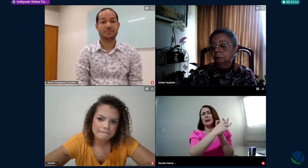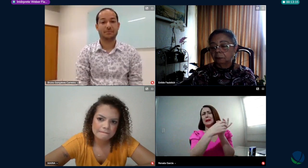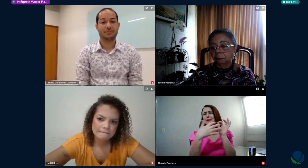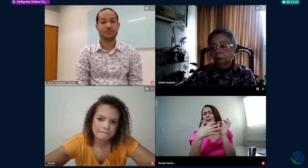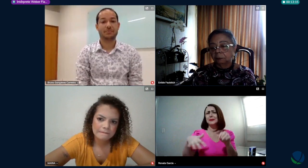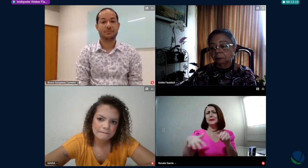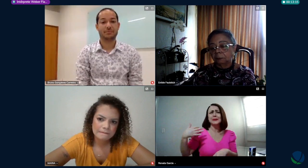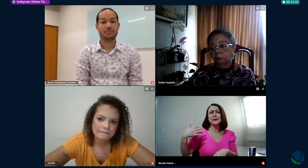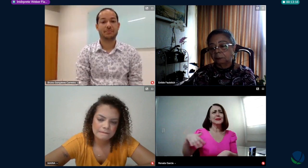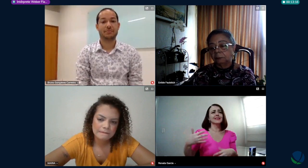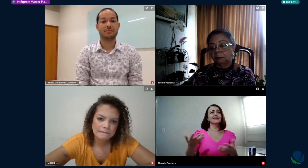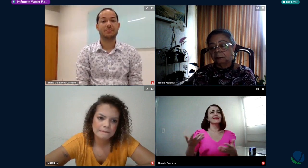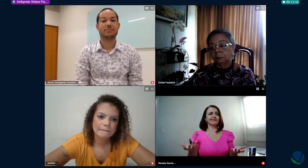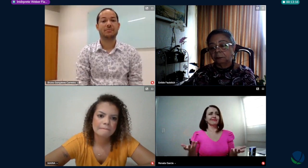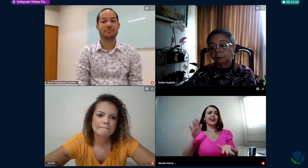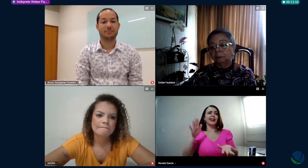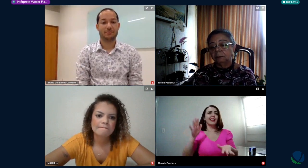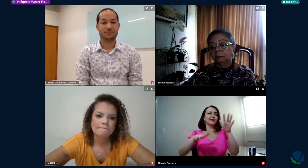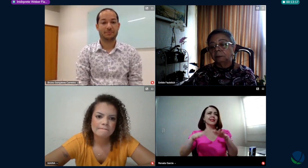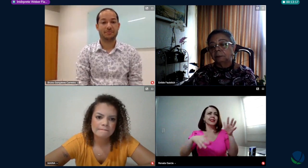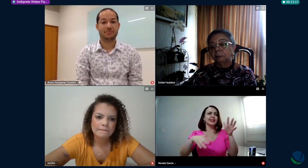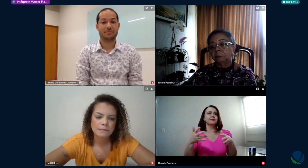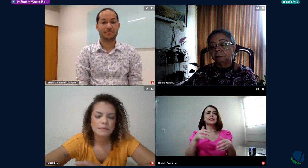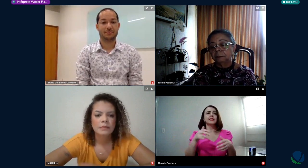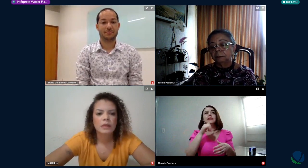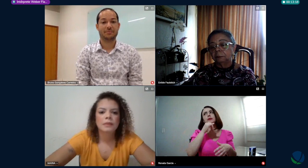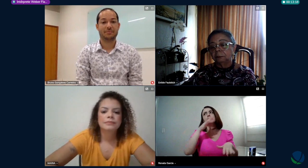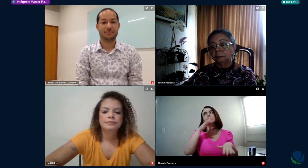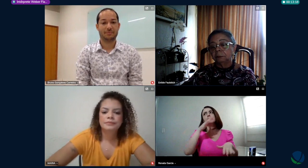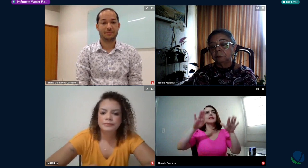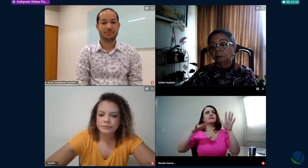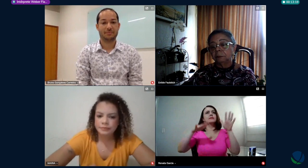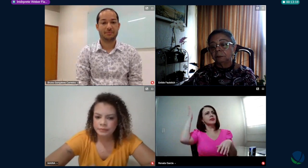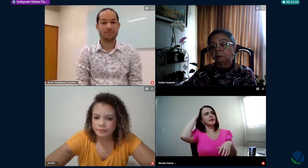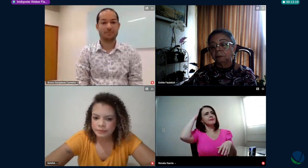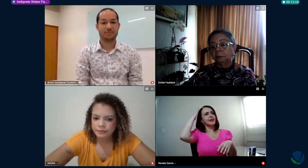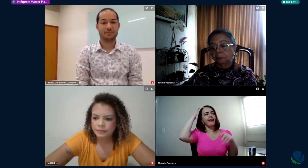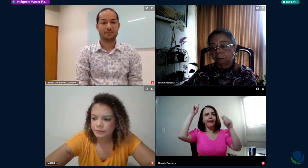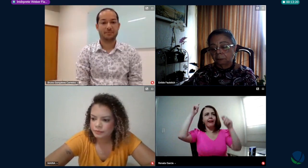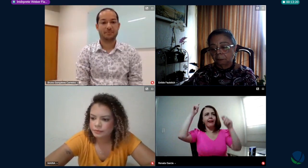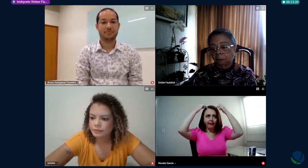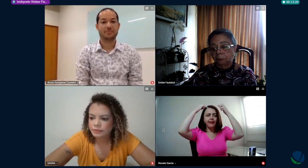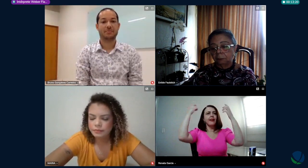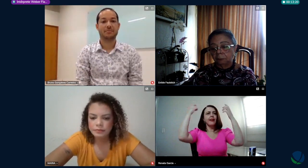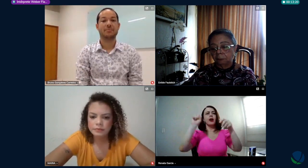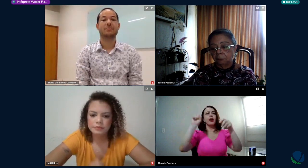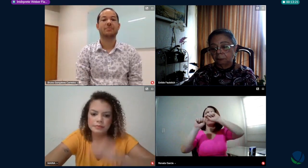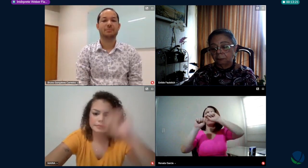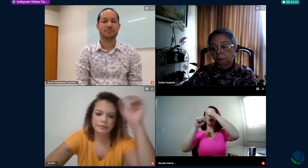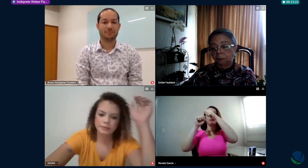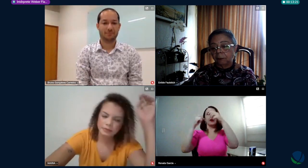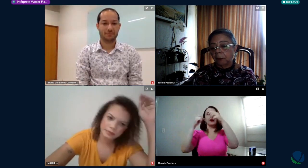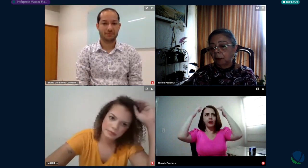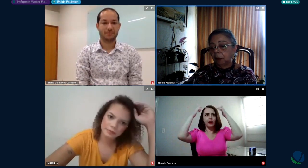quiser mencionar uma dor ali, ou uma fratura na bacia, vai poder sinalizar